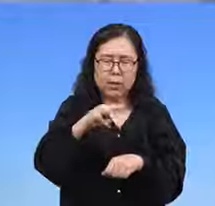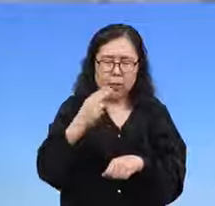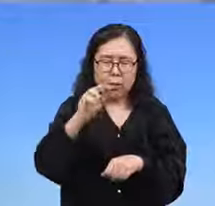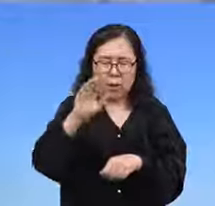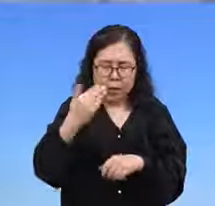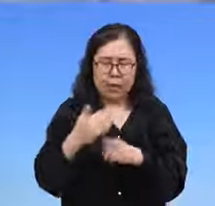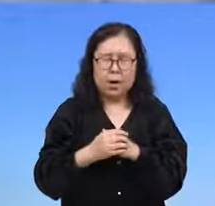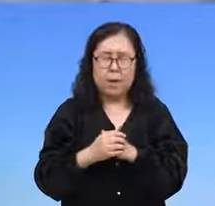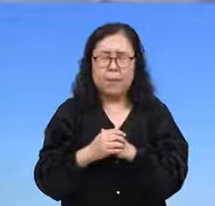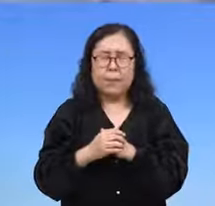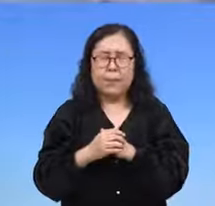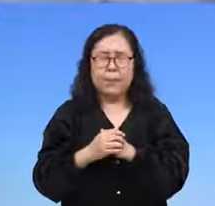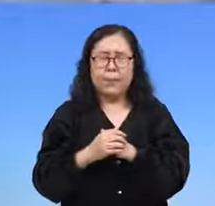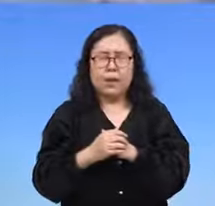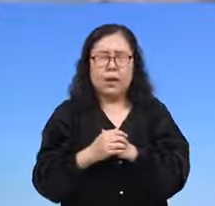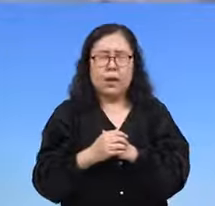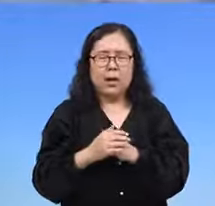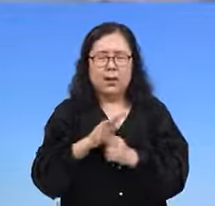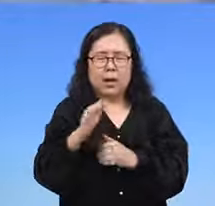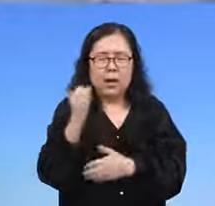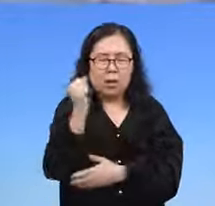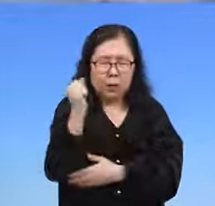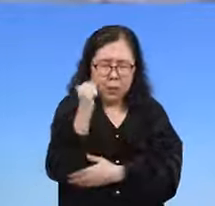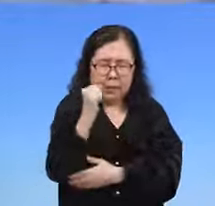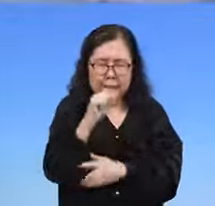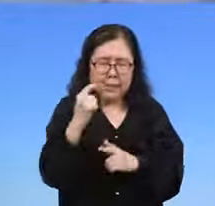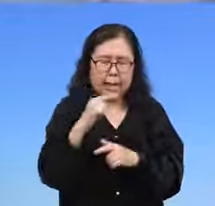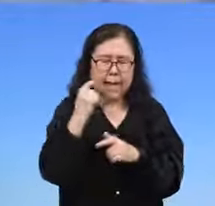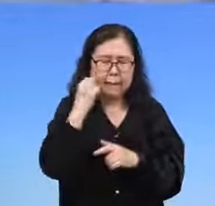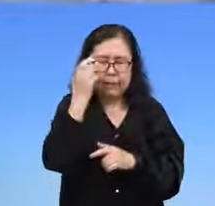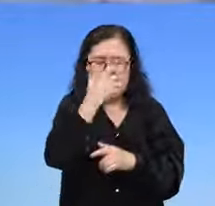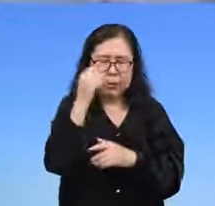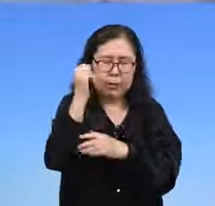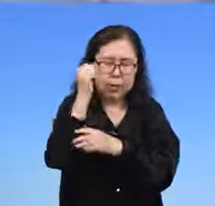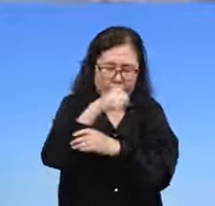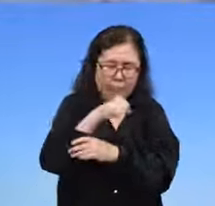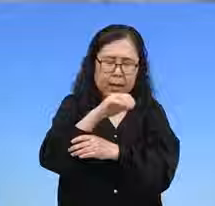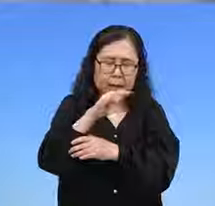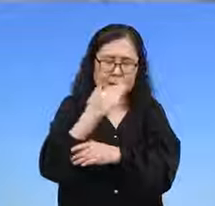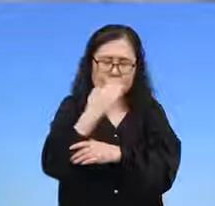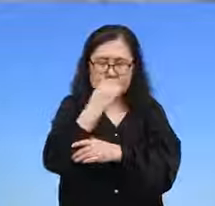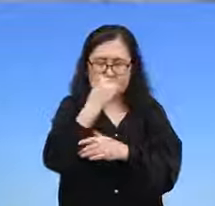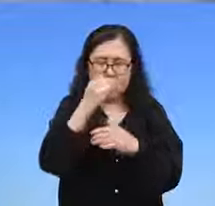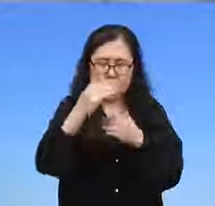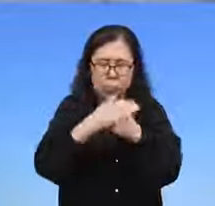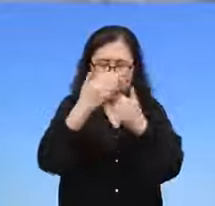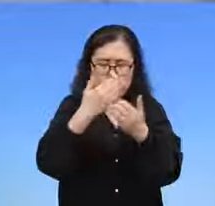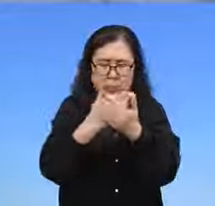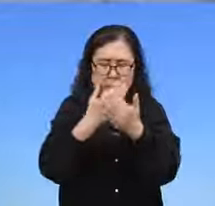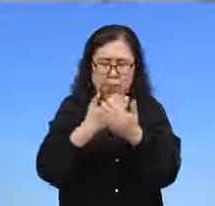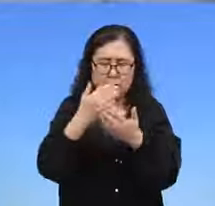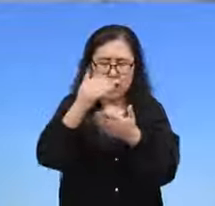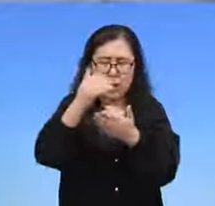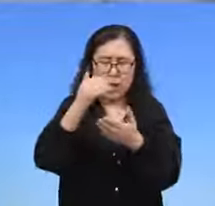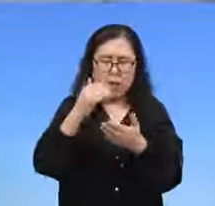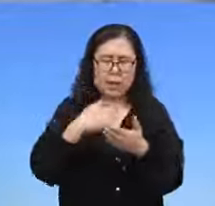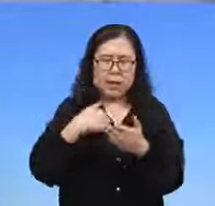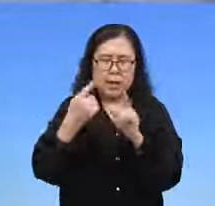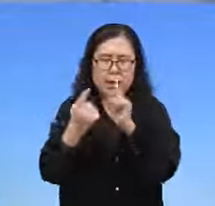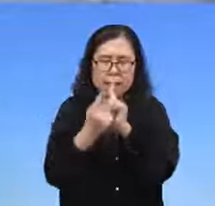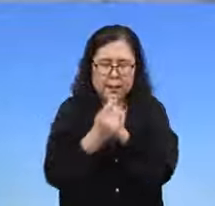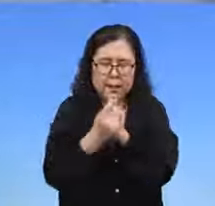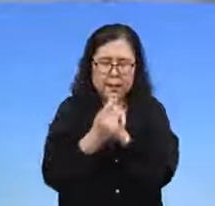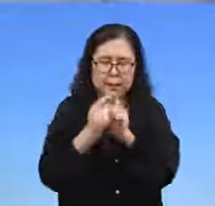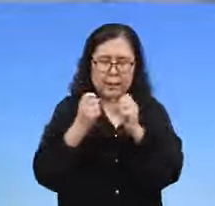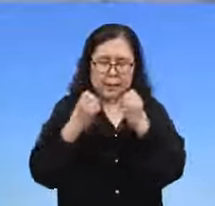아니하리, 이런 아름다운 열매로 맺어지도록 인도하여 주시옵소서. 아버지, 맞이하는 새해에는 이 자족